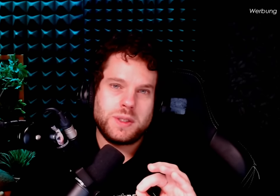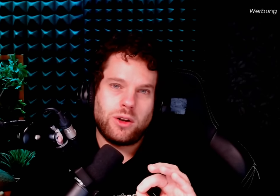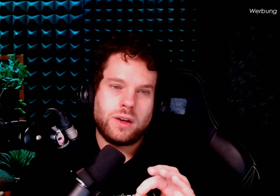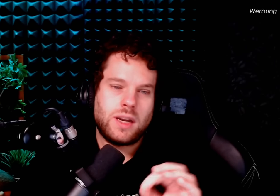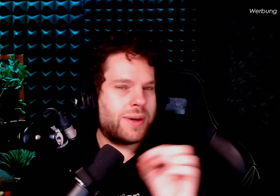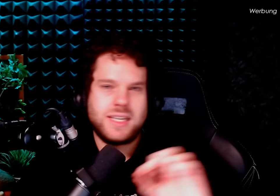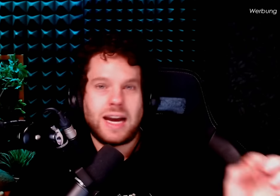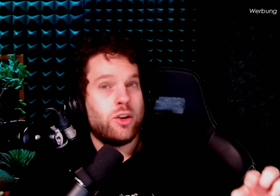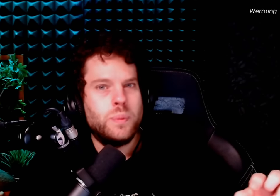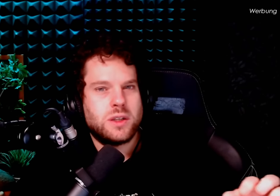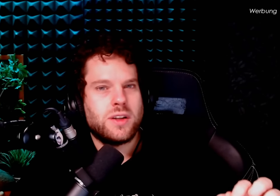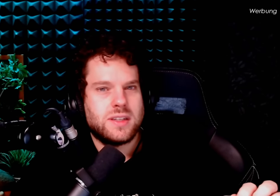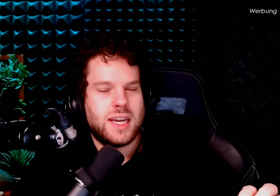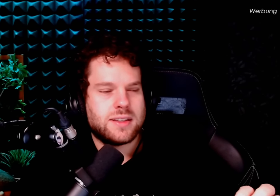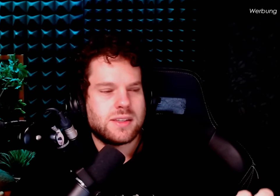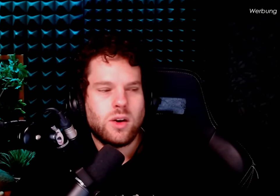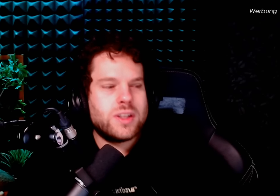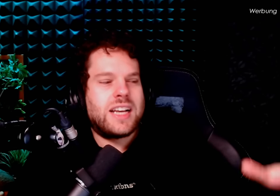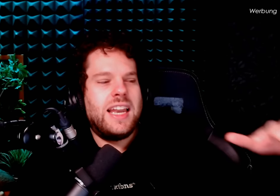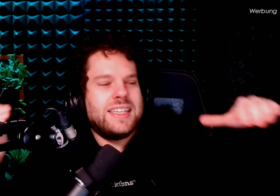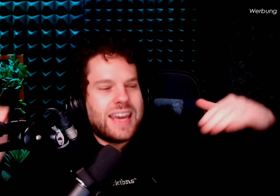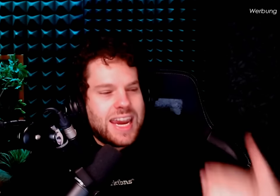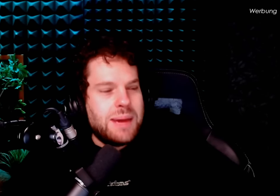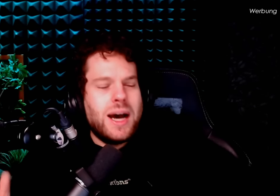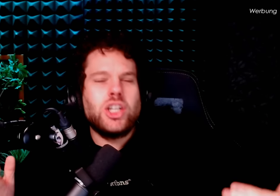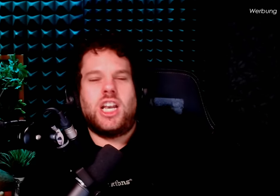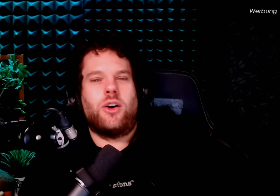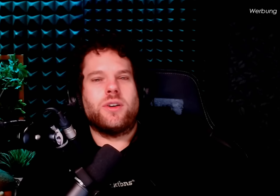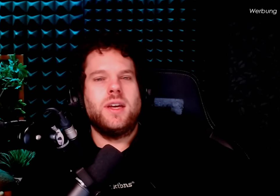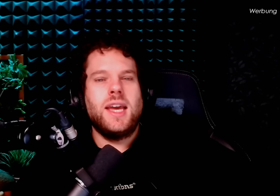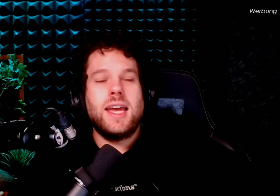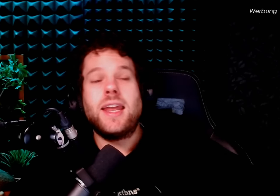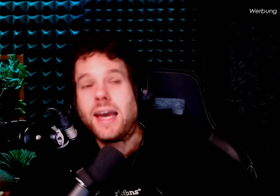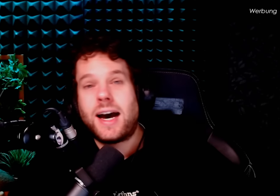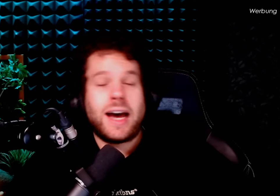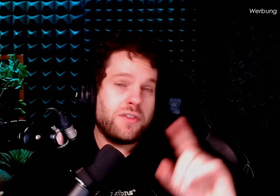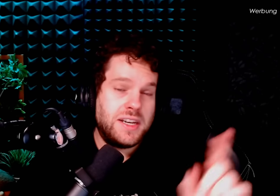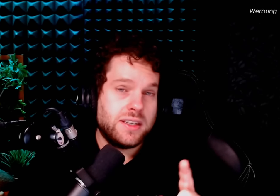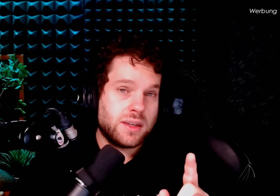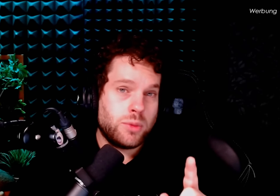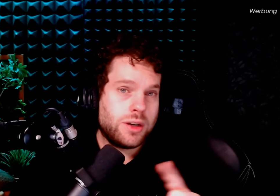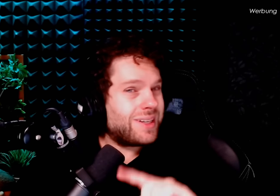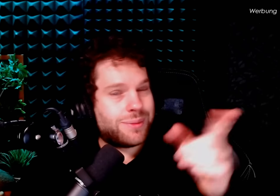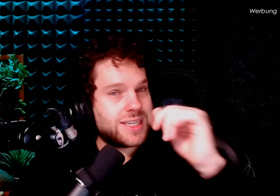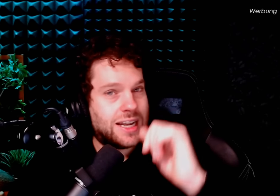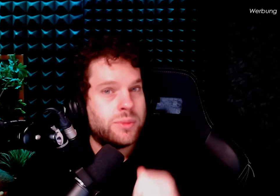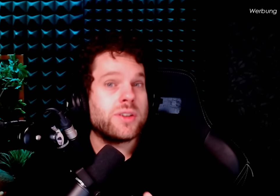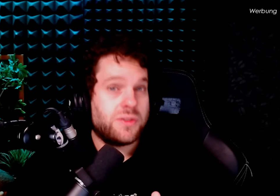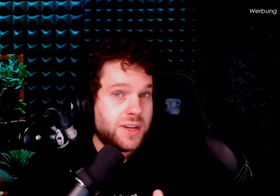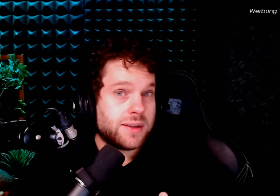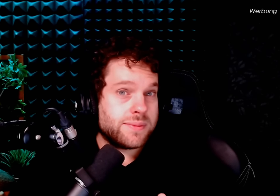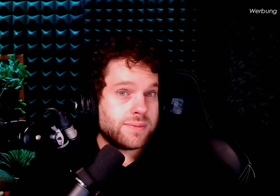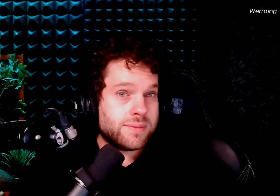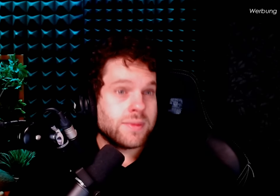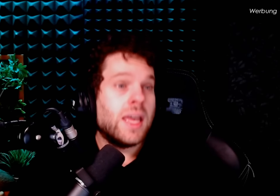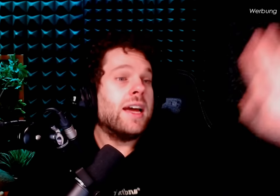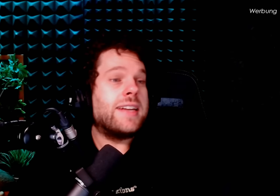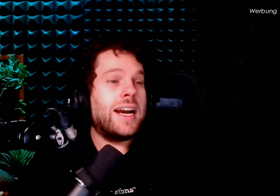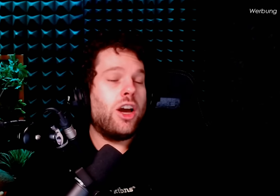Y, aber nicht alle Y sind X. Und es klingt immer schlau. Naja, alle Fliegen sind Mücken, aber nicht alle Mücken sind Fliegen. Danke